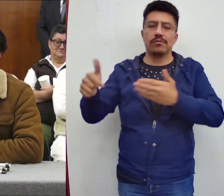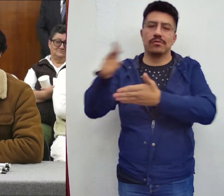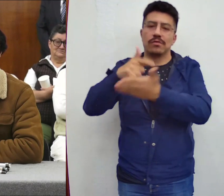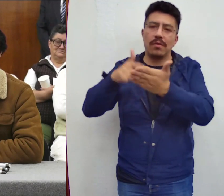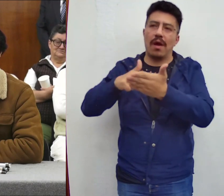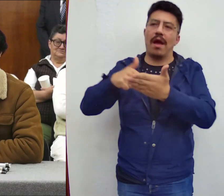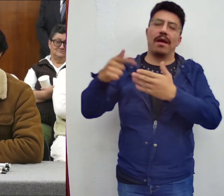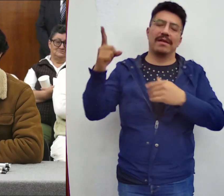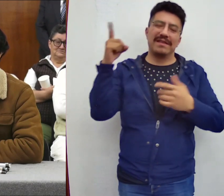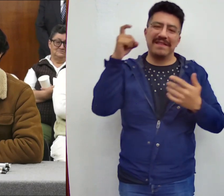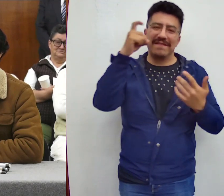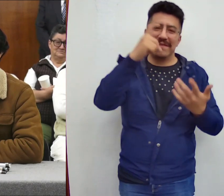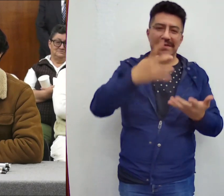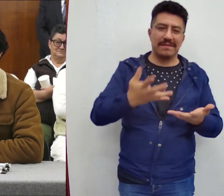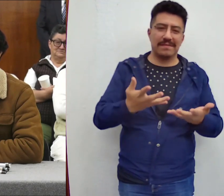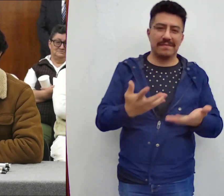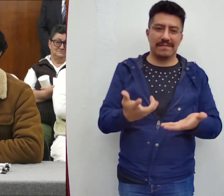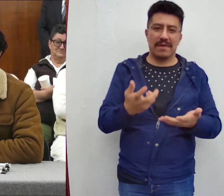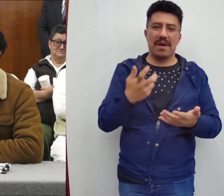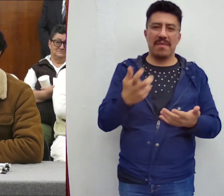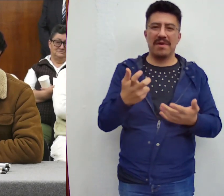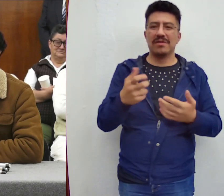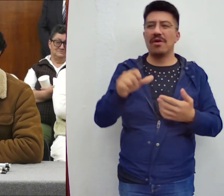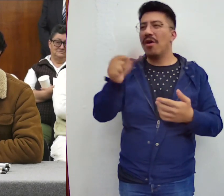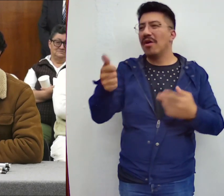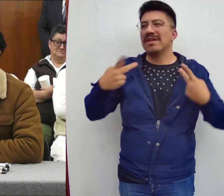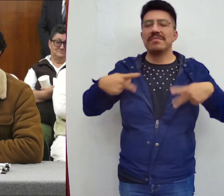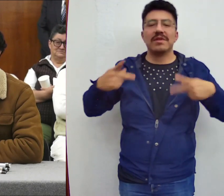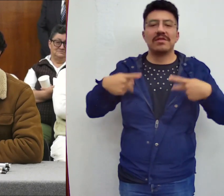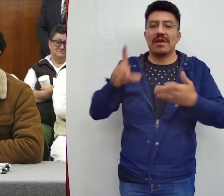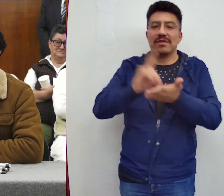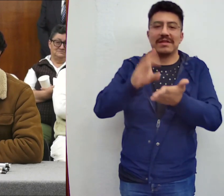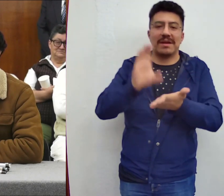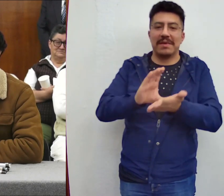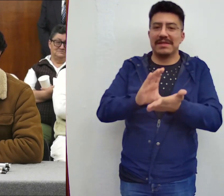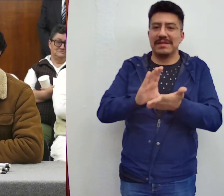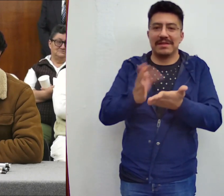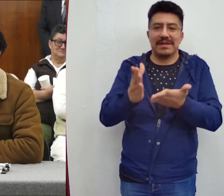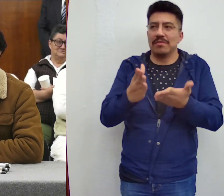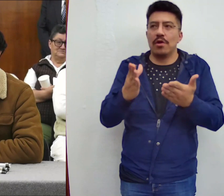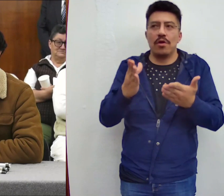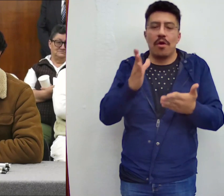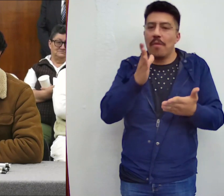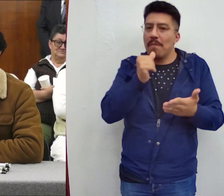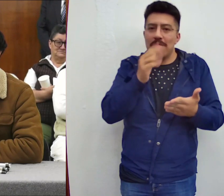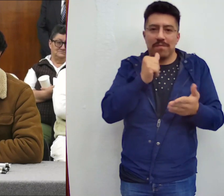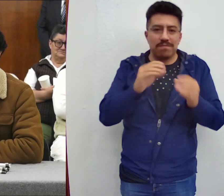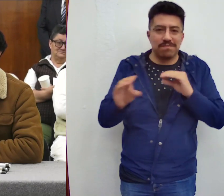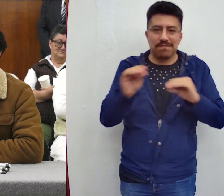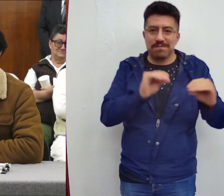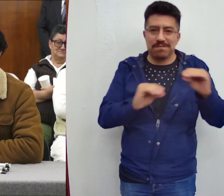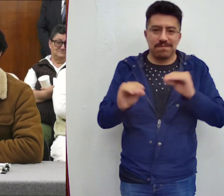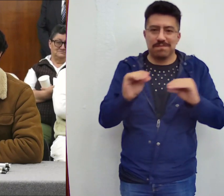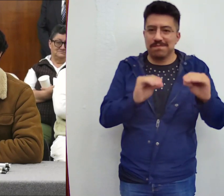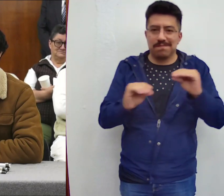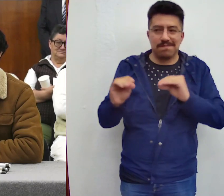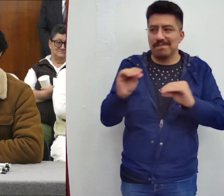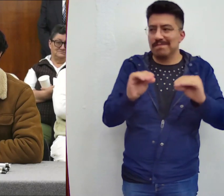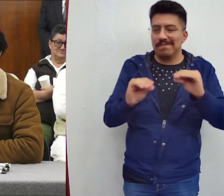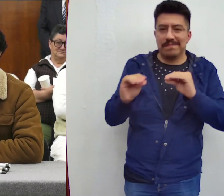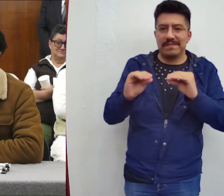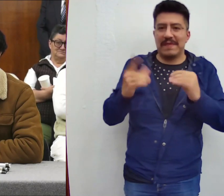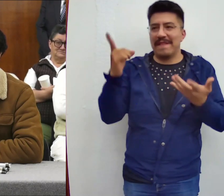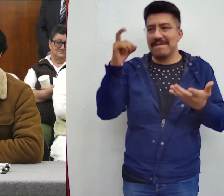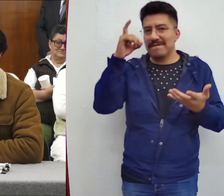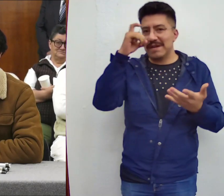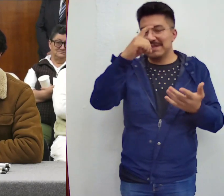muchas personas con discapacidad que no pueden moverse, que tienen la dificultad de